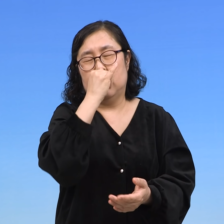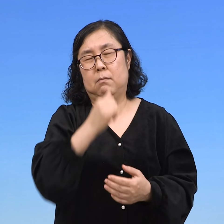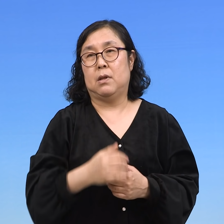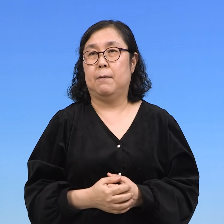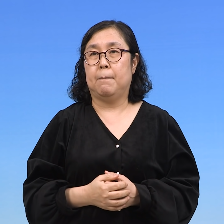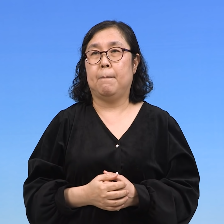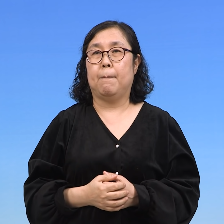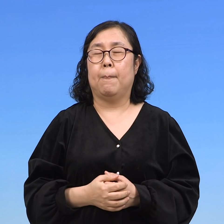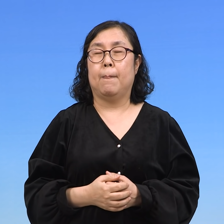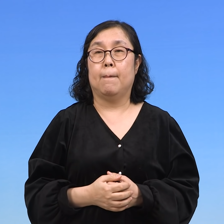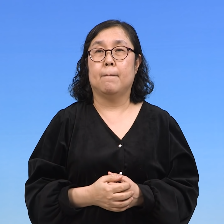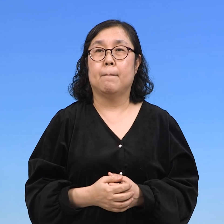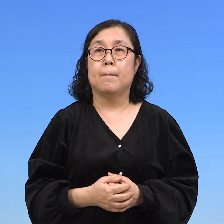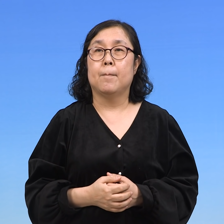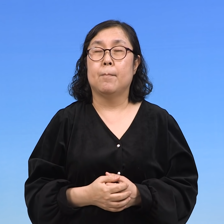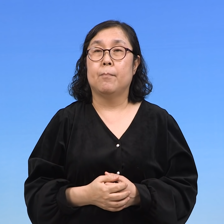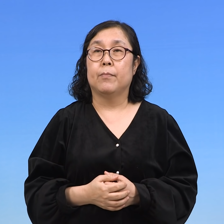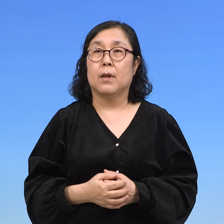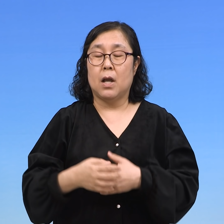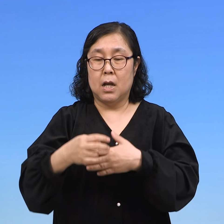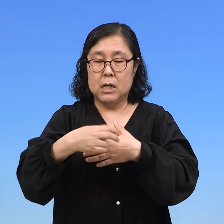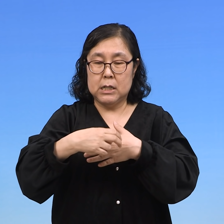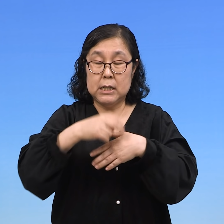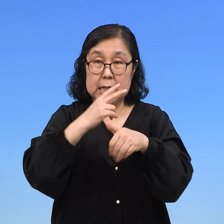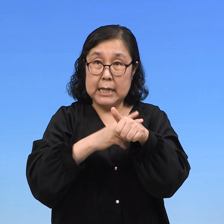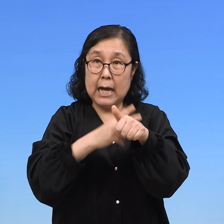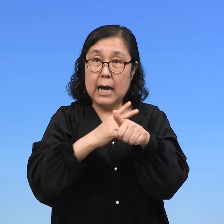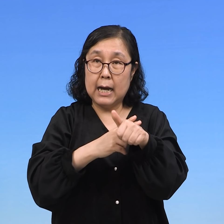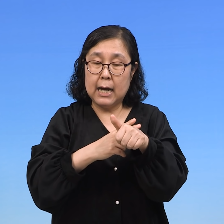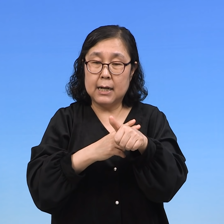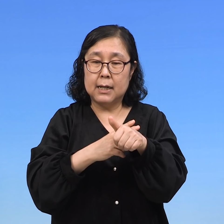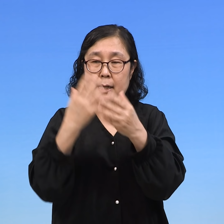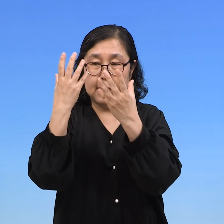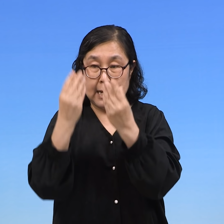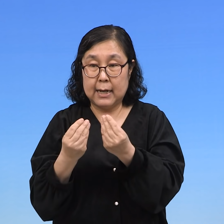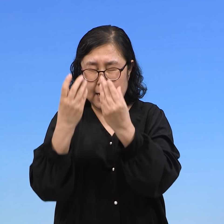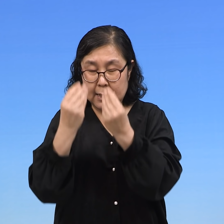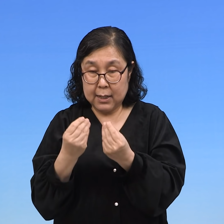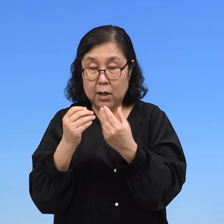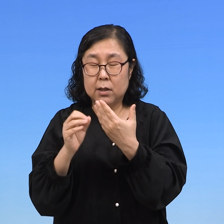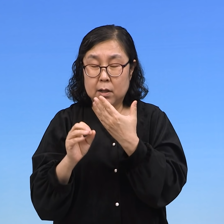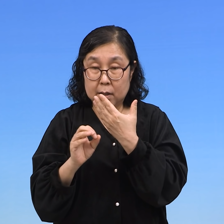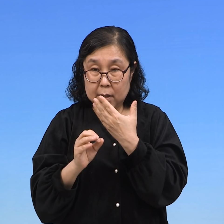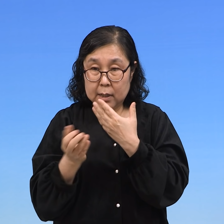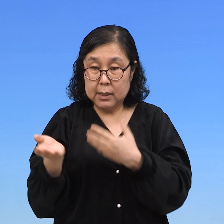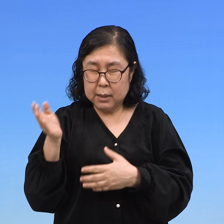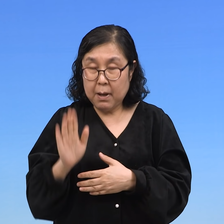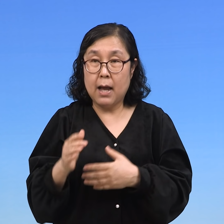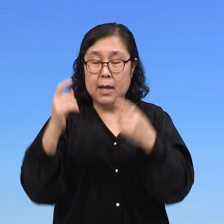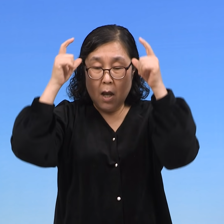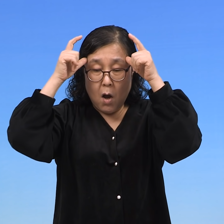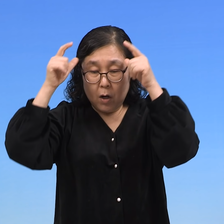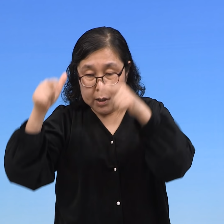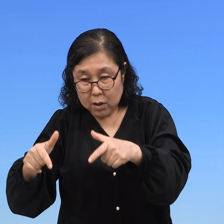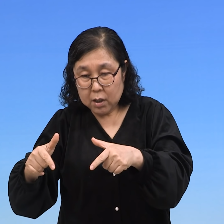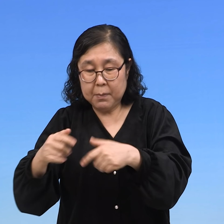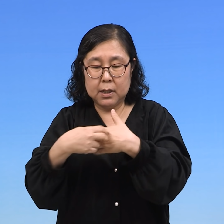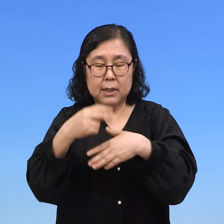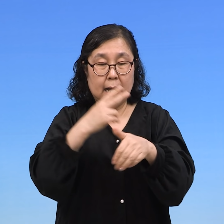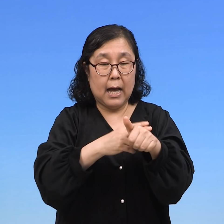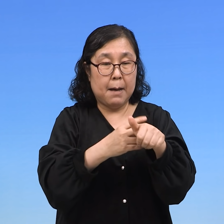여러분 이분은 의사분이니까 지금 의사를 가지고 예를 든 거지만 이런 어리석음이